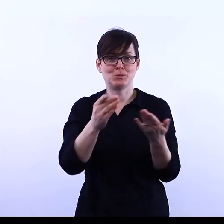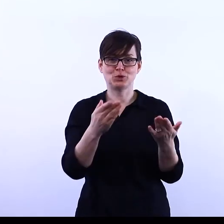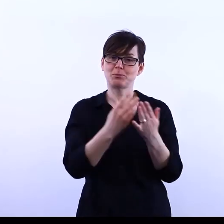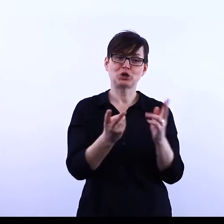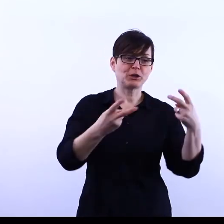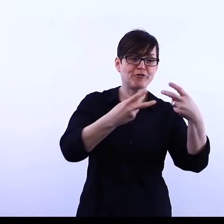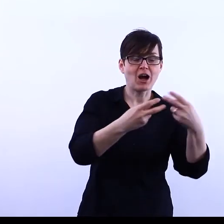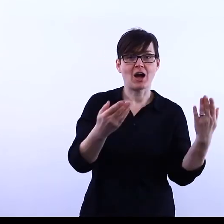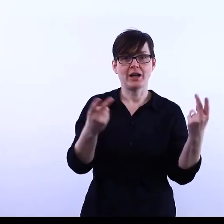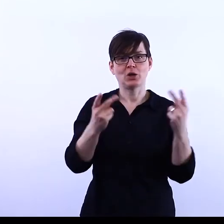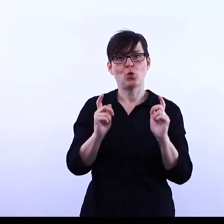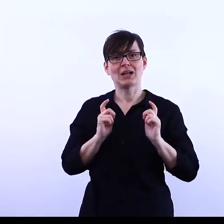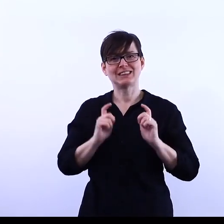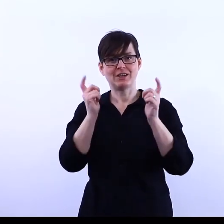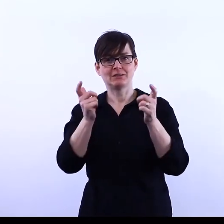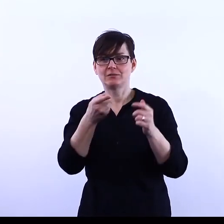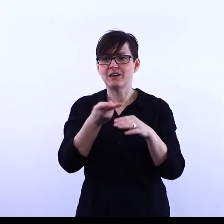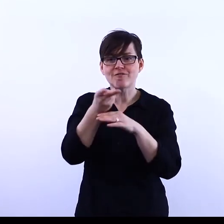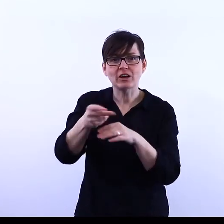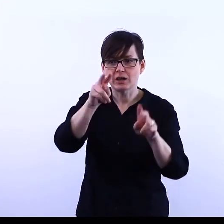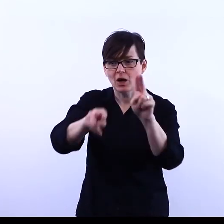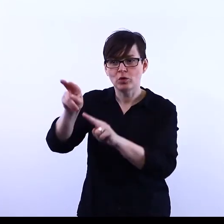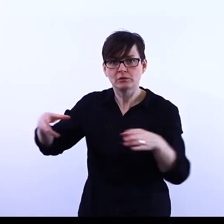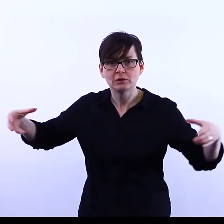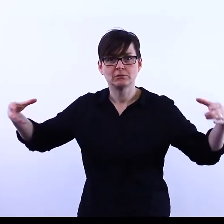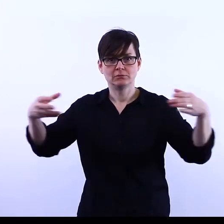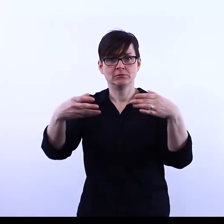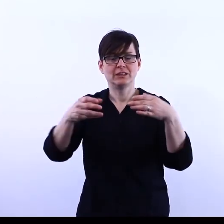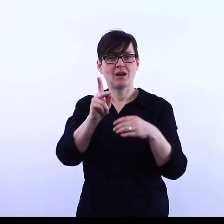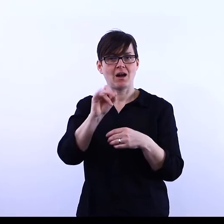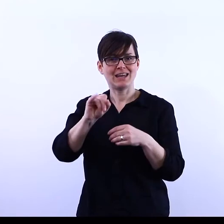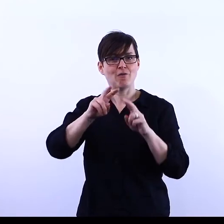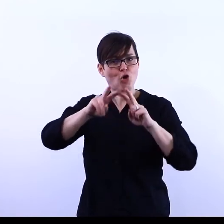Vereine, Vertreterinnen der Zivilgesellschaft auch zum Beispiel in KI-Forschungsprojekte